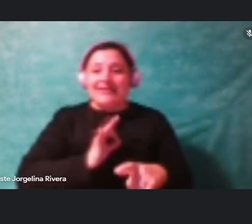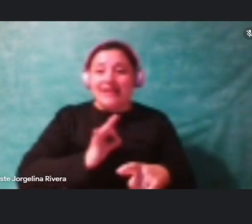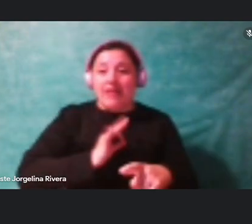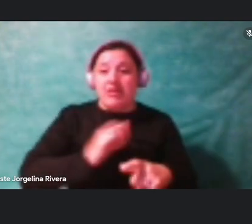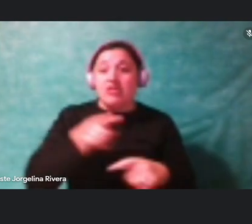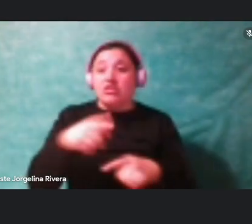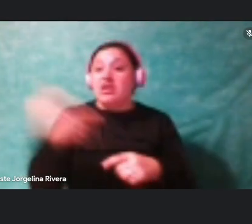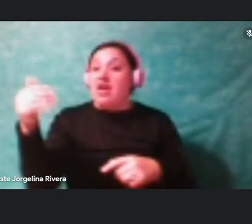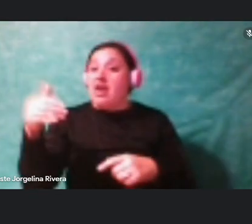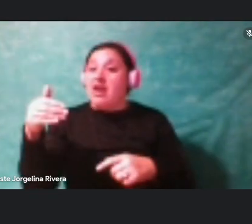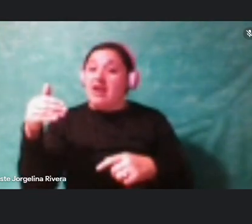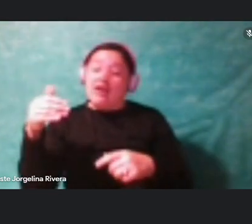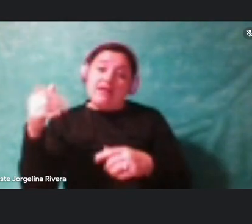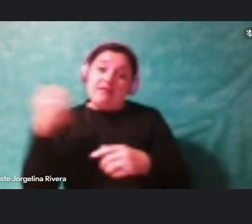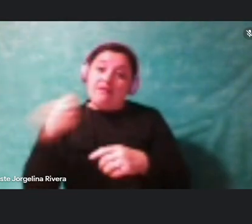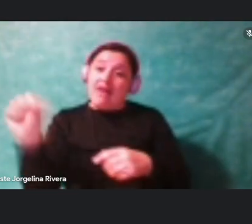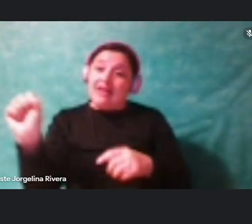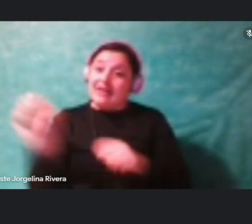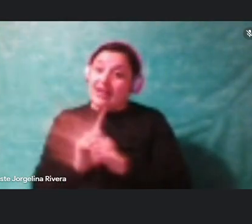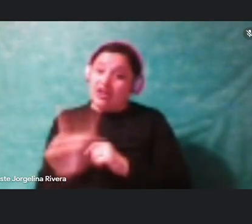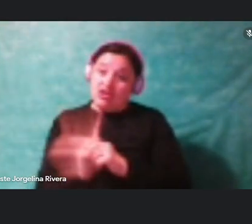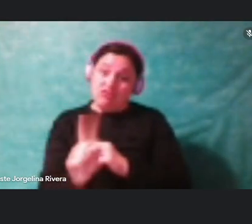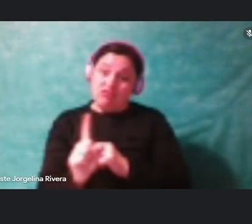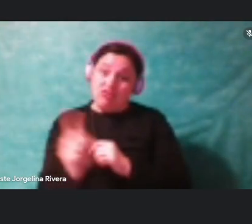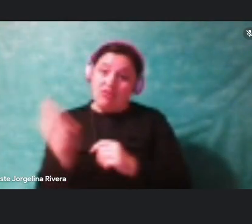Ah, perfecto, gracias. No, de nada.